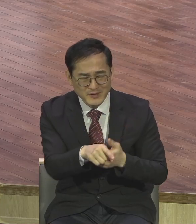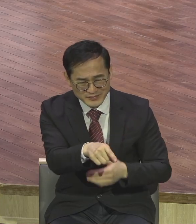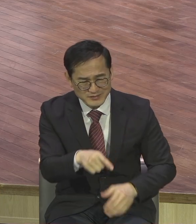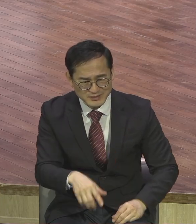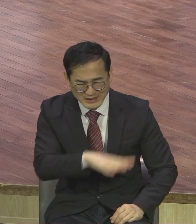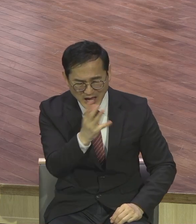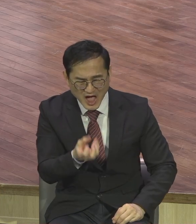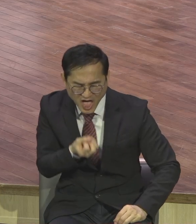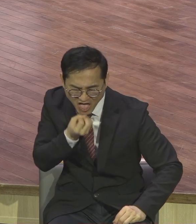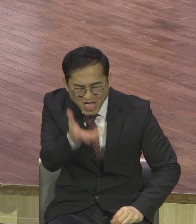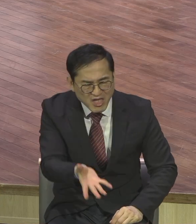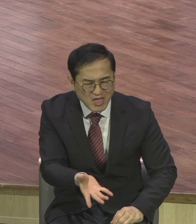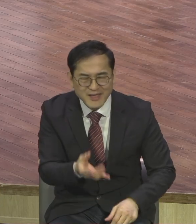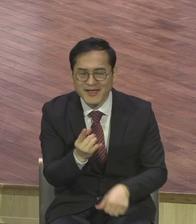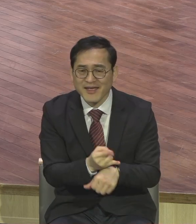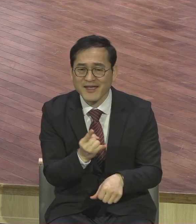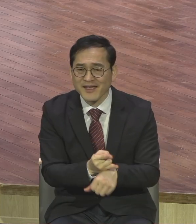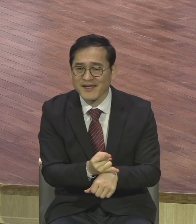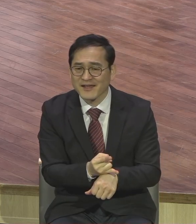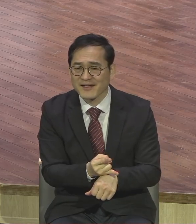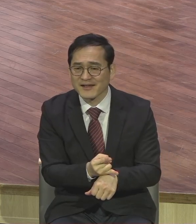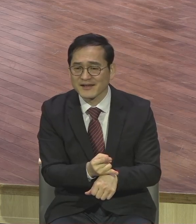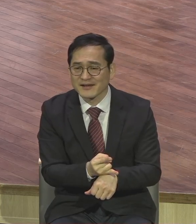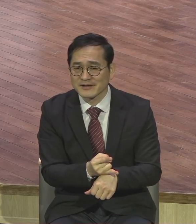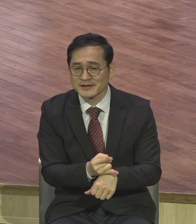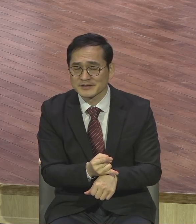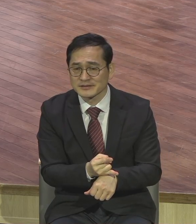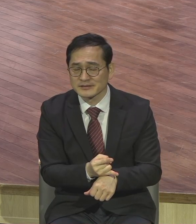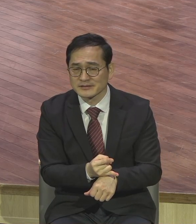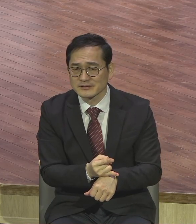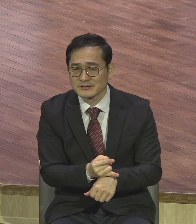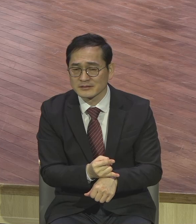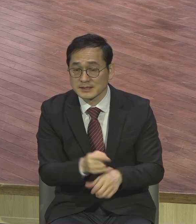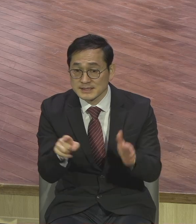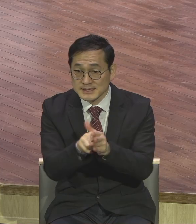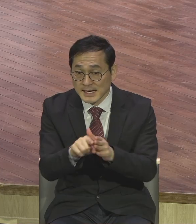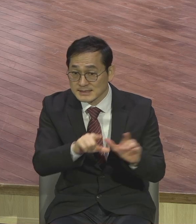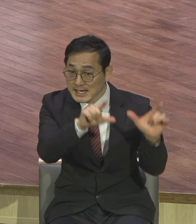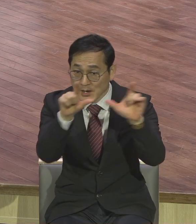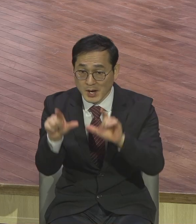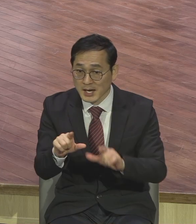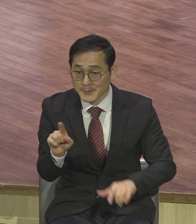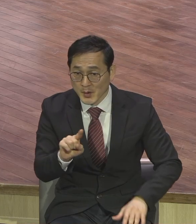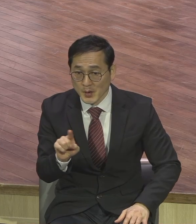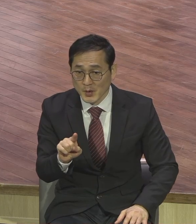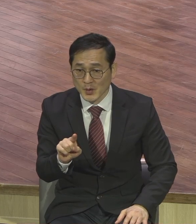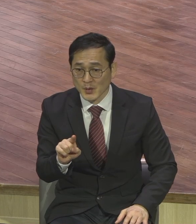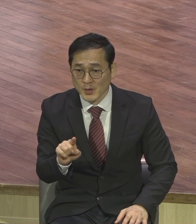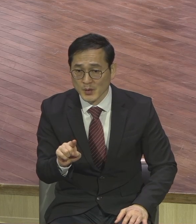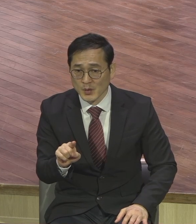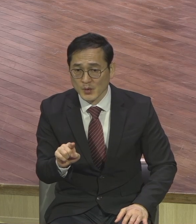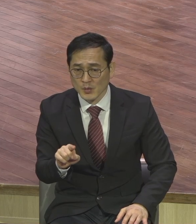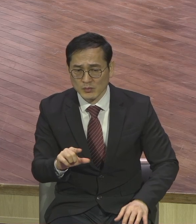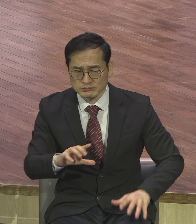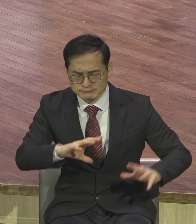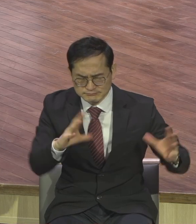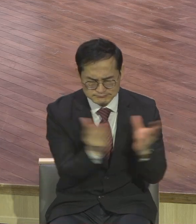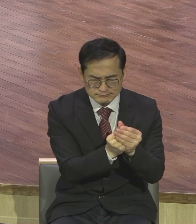너를 토하여 버리라. 자, 성도 여러분, 신앙생활은요 all or nothing입니다.